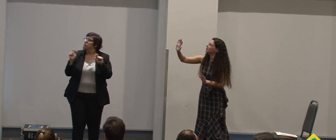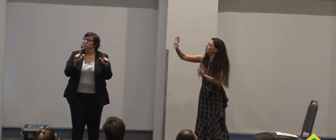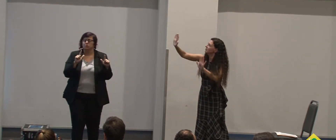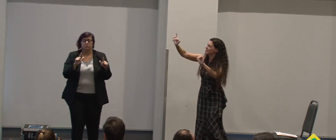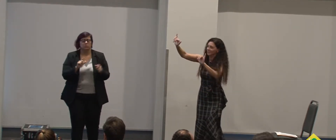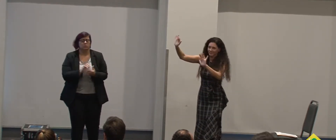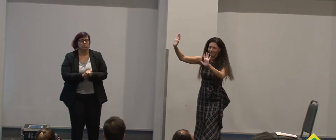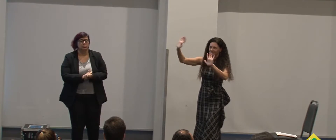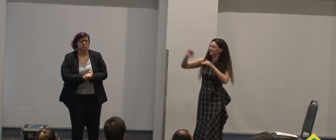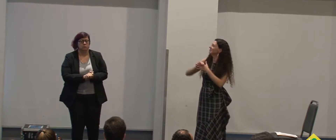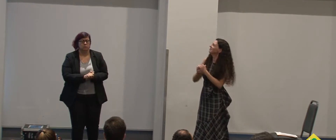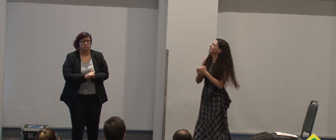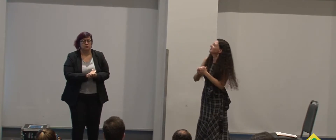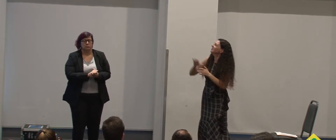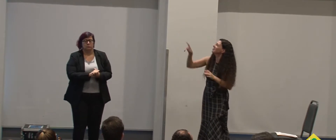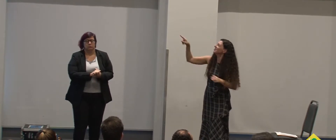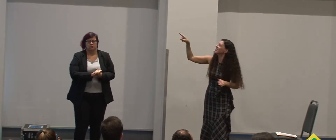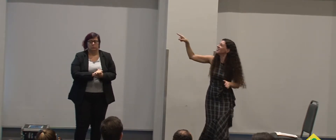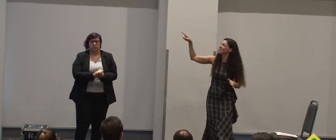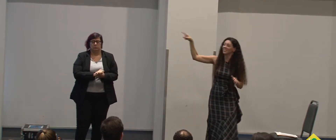Pode passar, por favor.